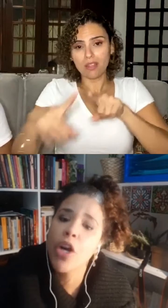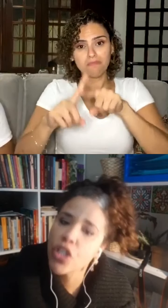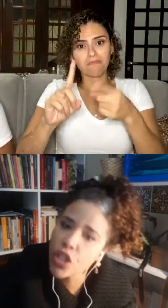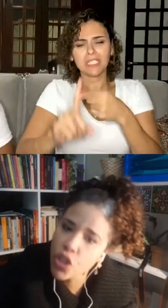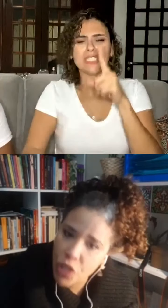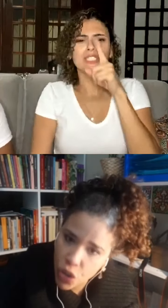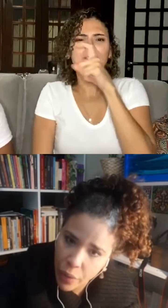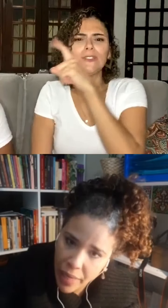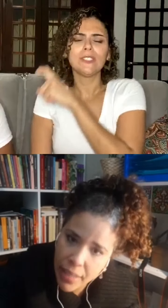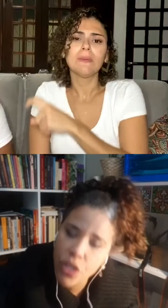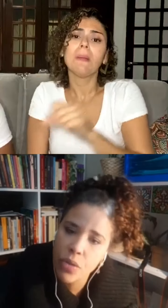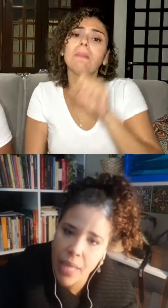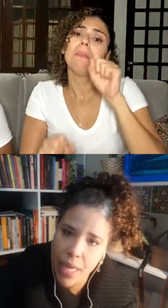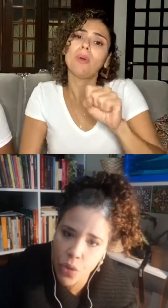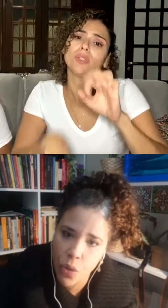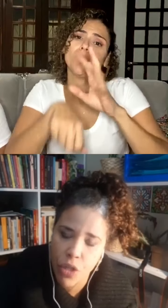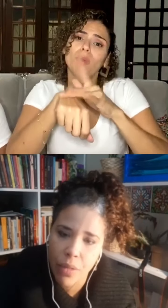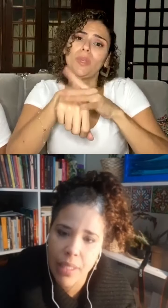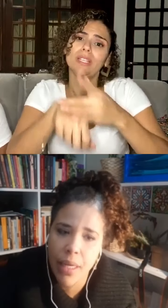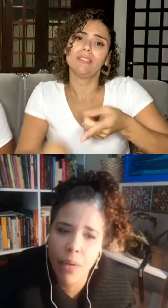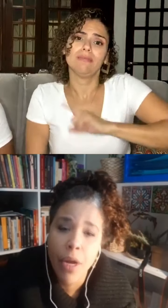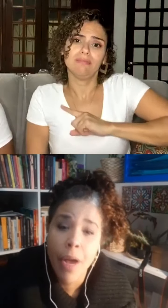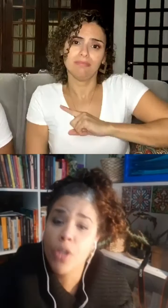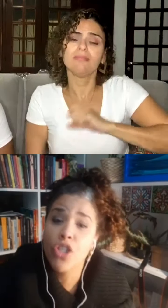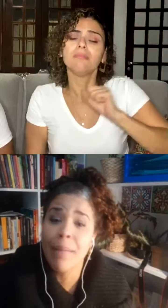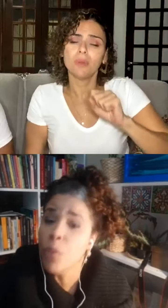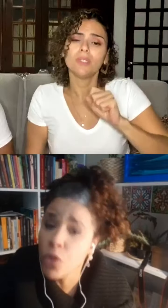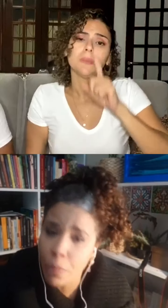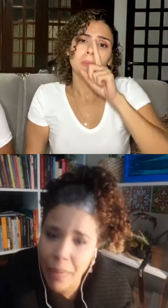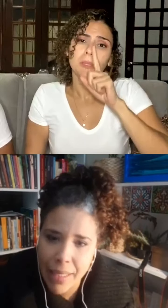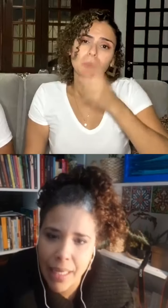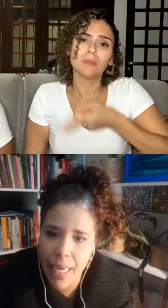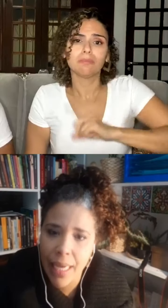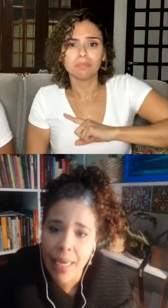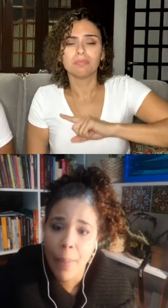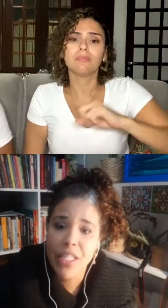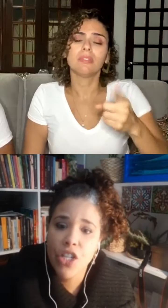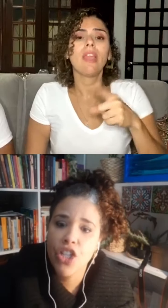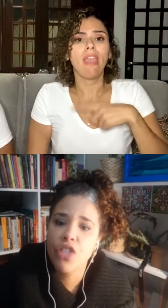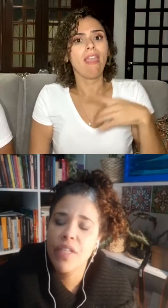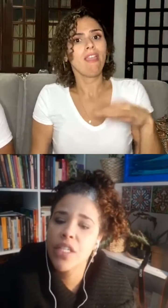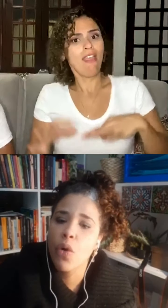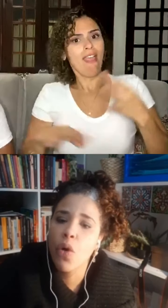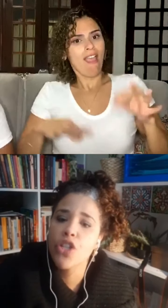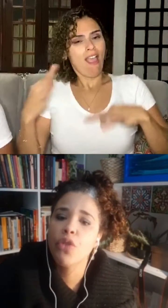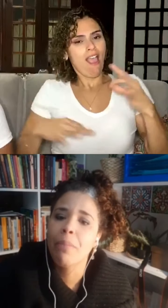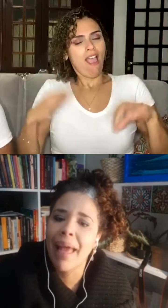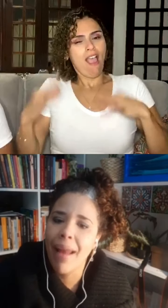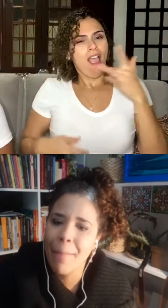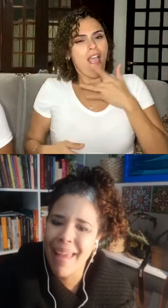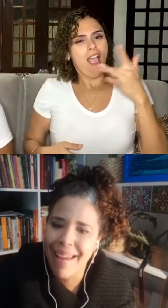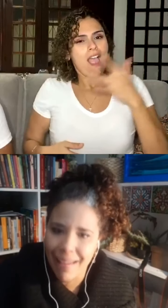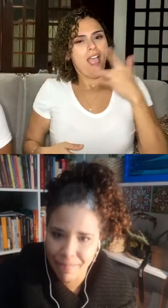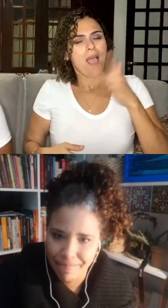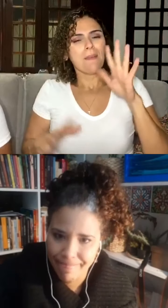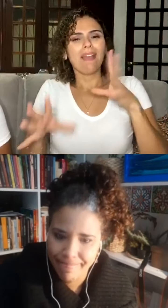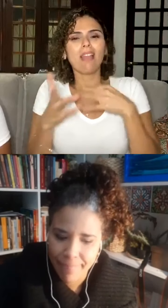pode transmitir doenças no sexo com menstruação. Pode ter muito prazer, mas a gente às vezes não gosta do